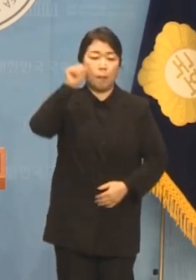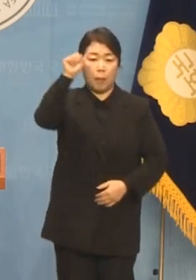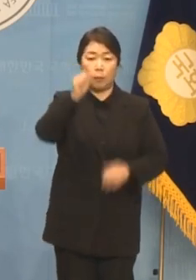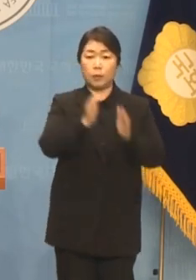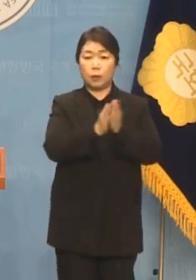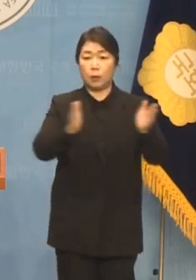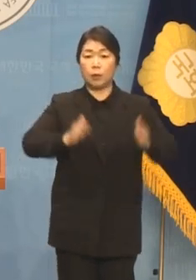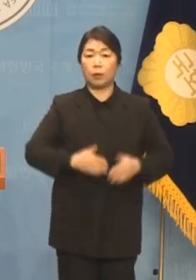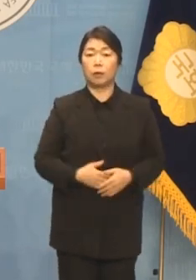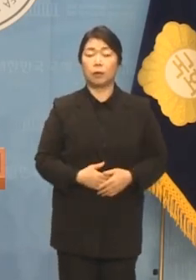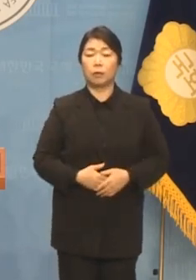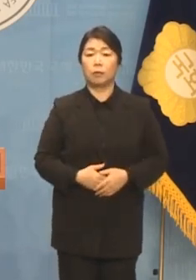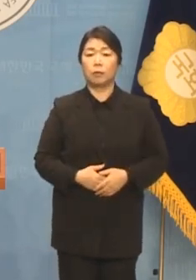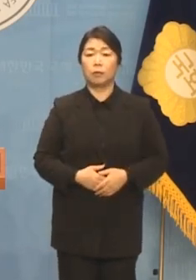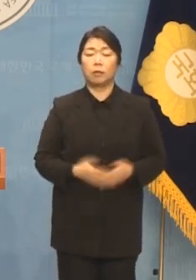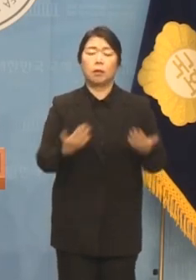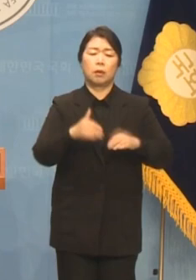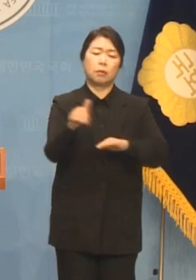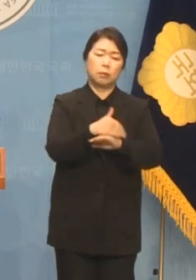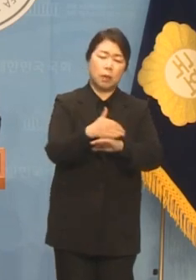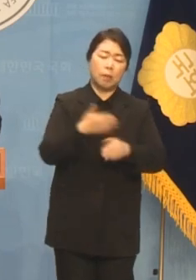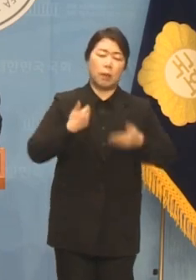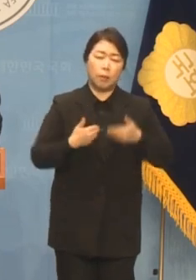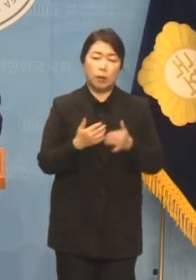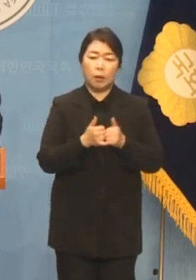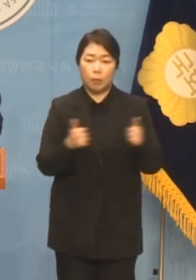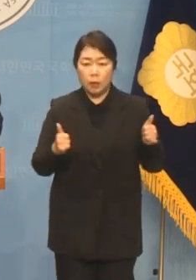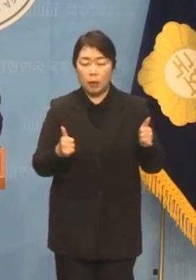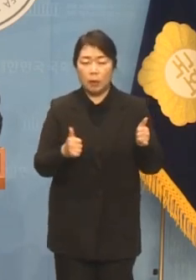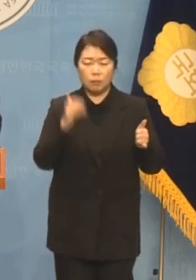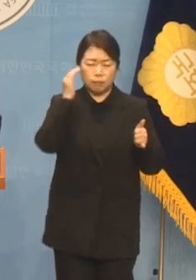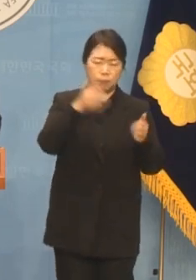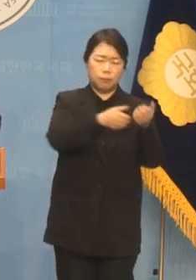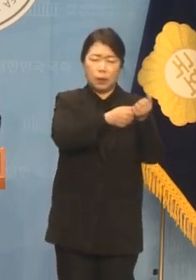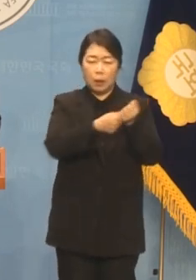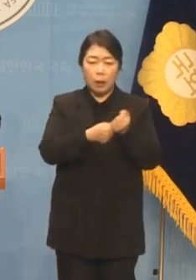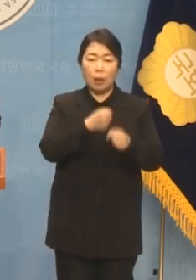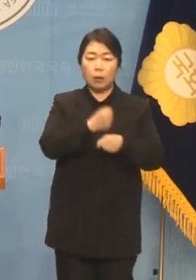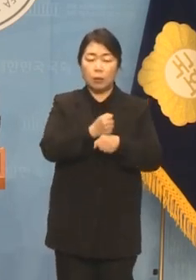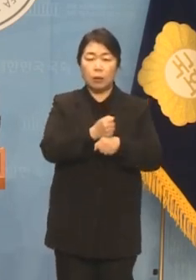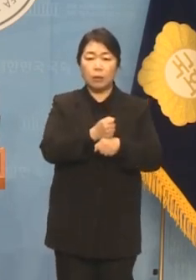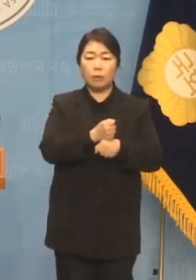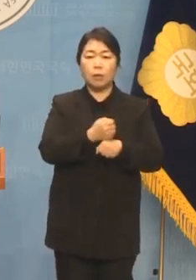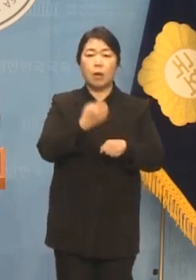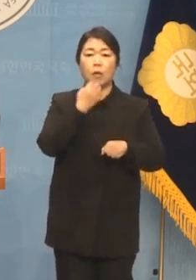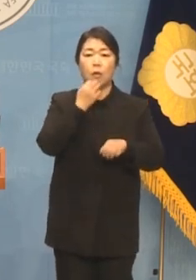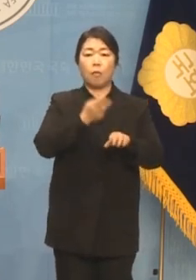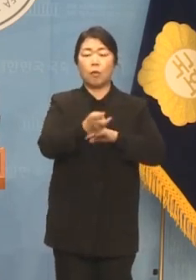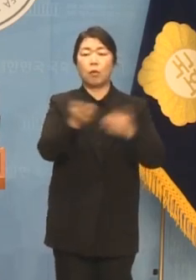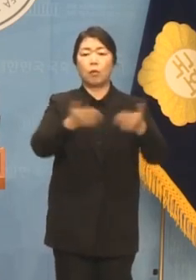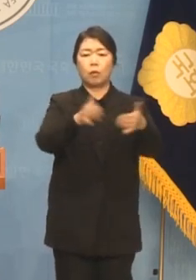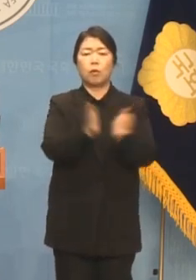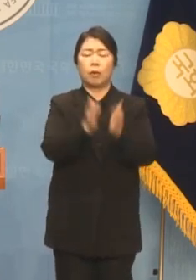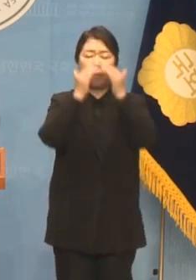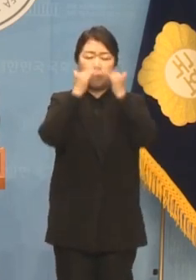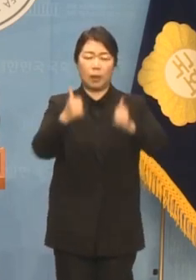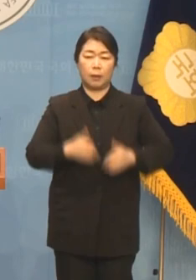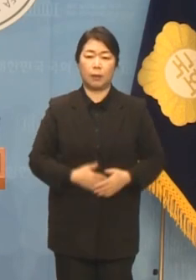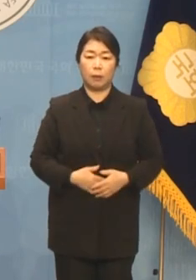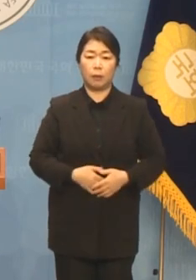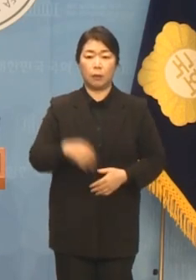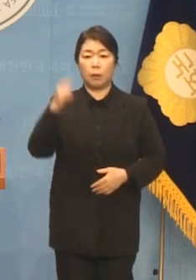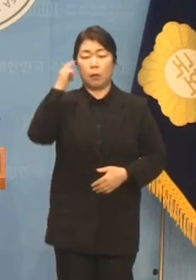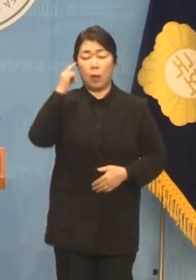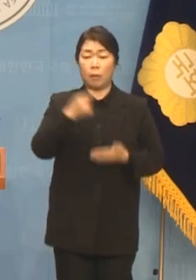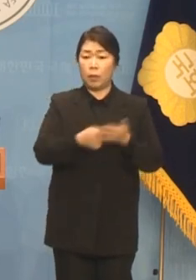돌입했습니다 출퇴근길 바쁜 시민의 발목을 잡는 서울버스 노동 조합에 진절 머리가납니다 왜 피해는